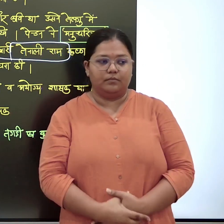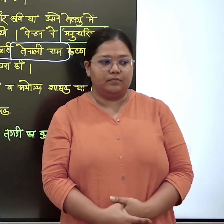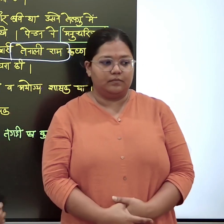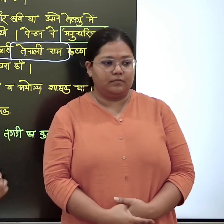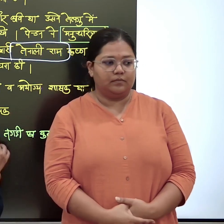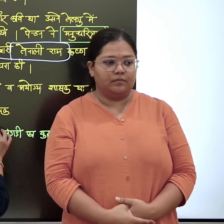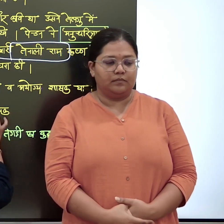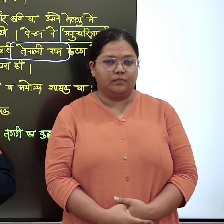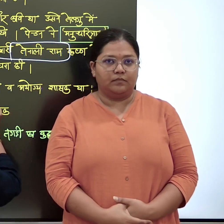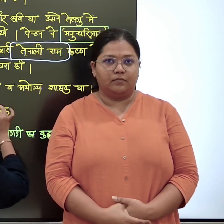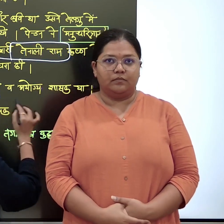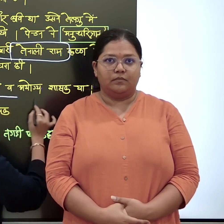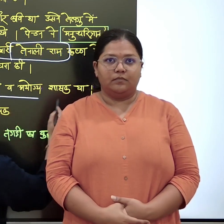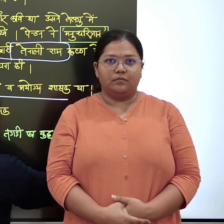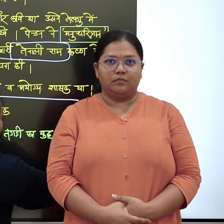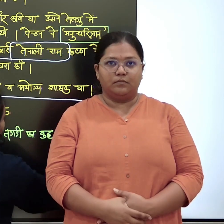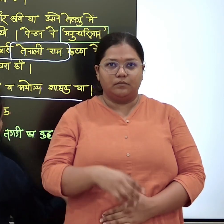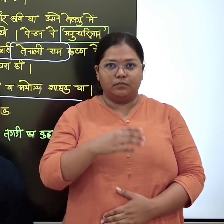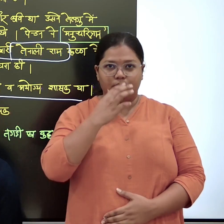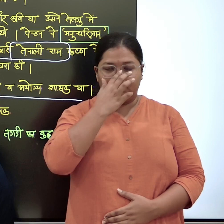अच्युत देव राय के बारे में लिखो,